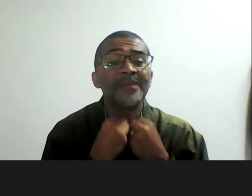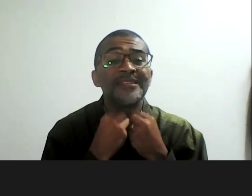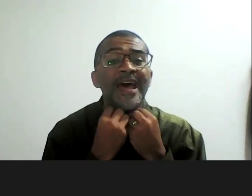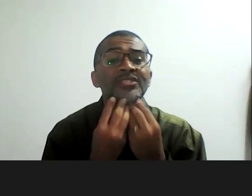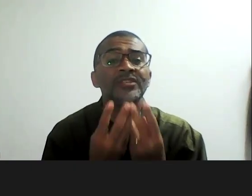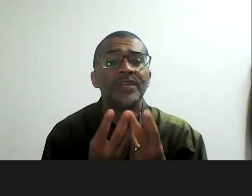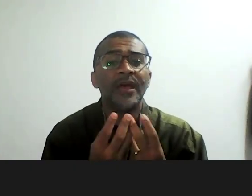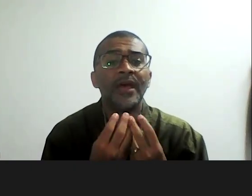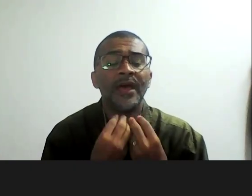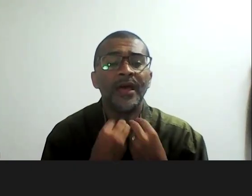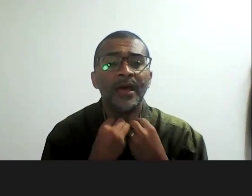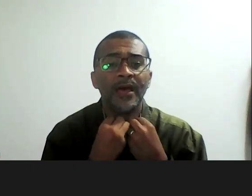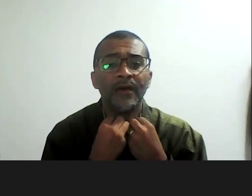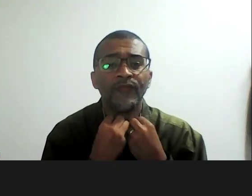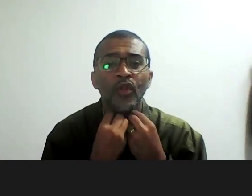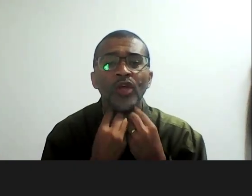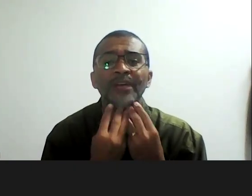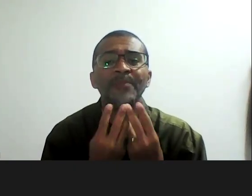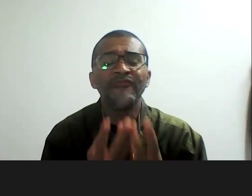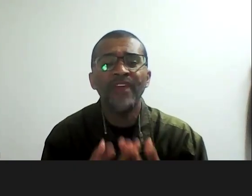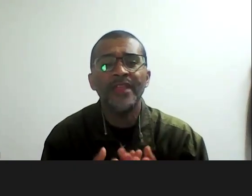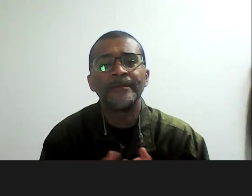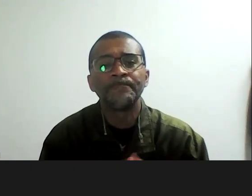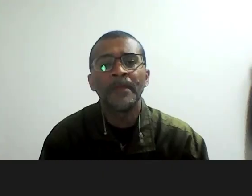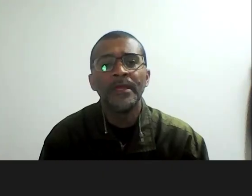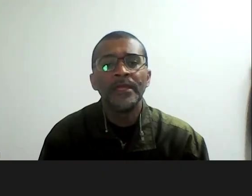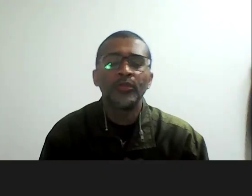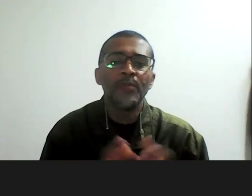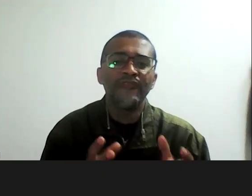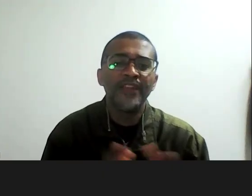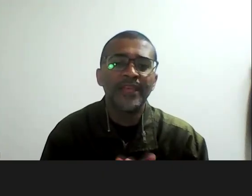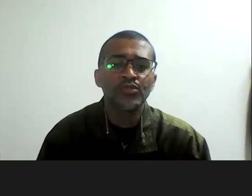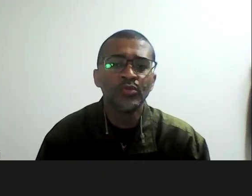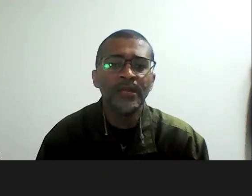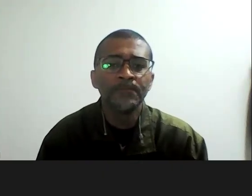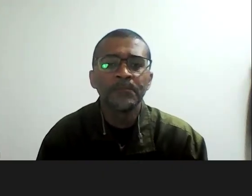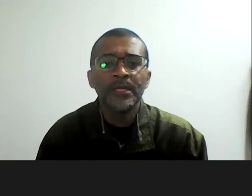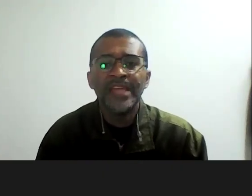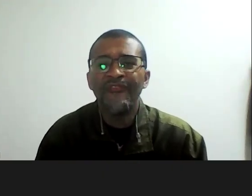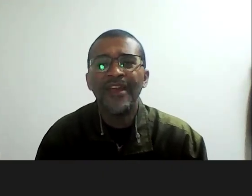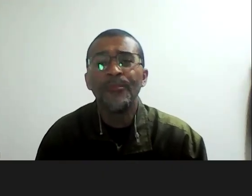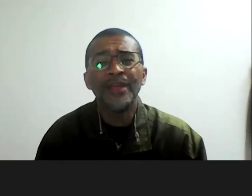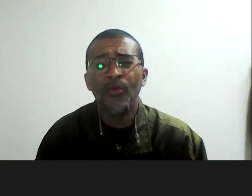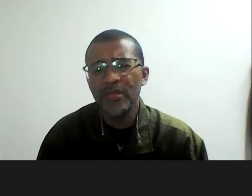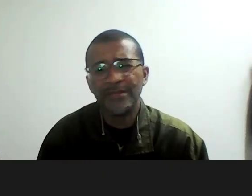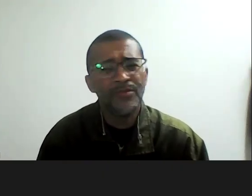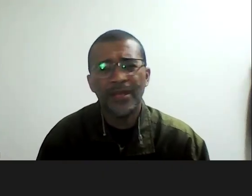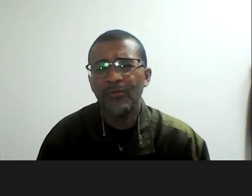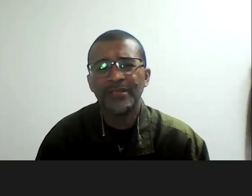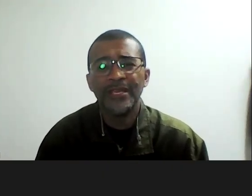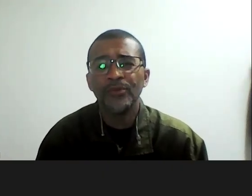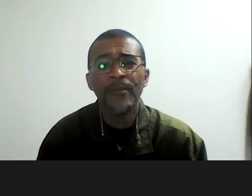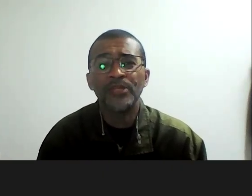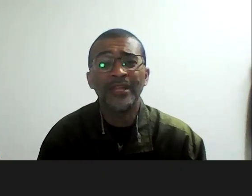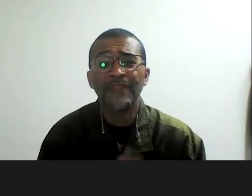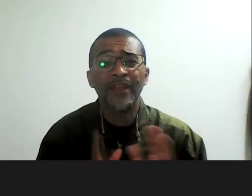têm capacidade fonológica perfeita. Então, tem minha filha que é surda e ela fala muita coisa, muita